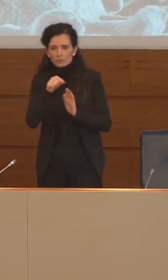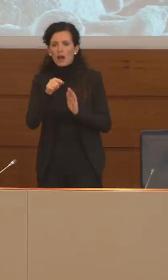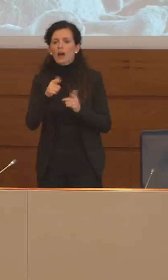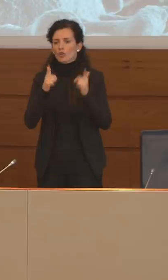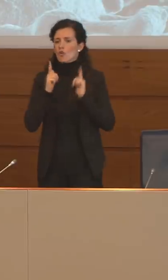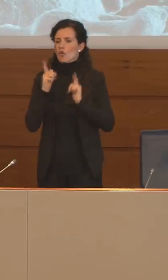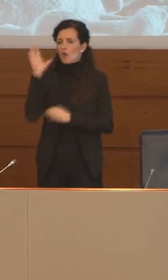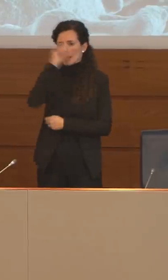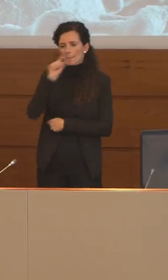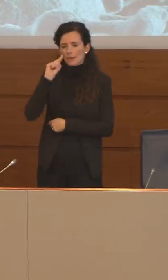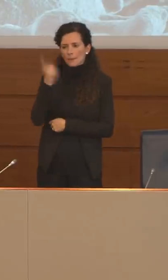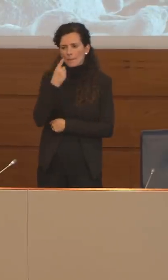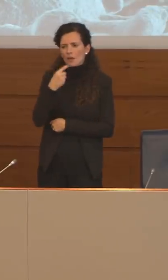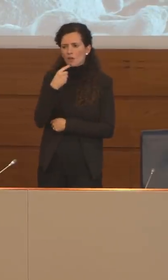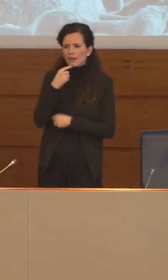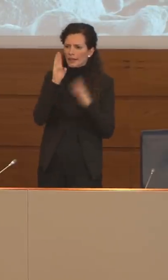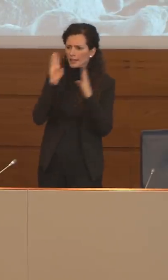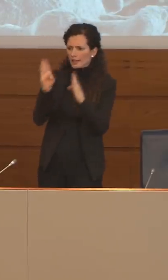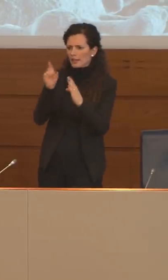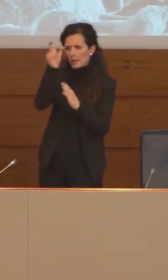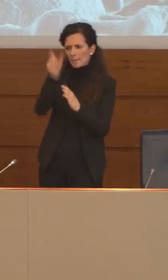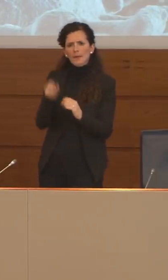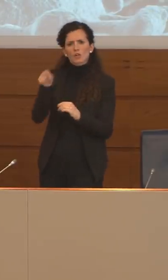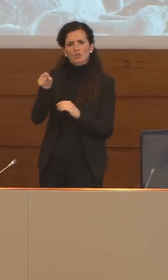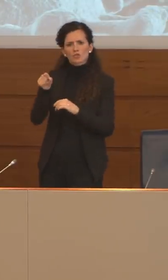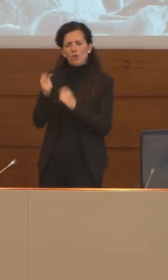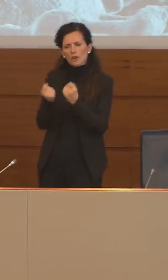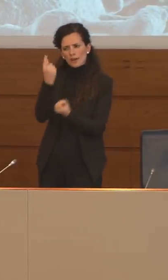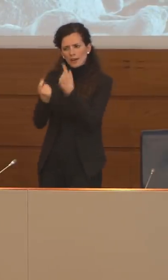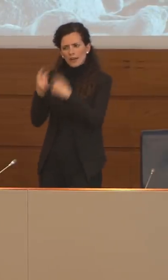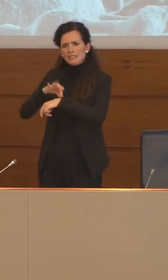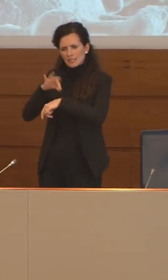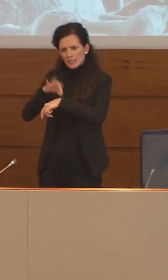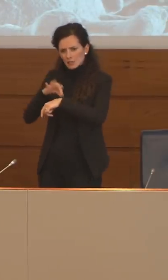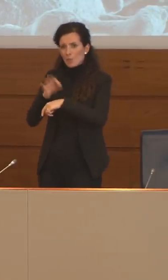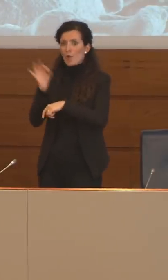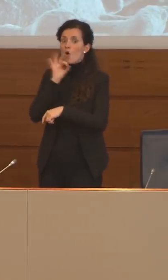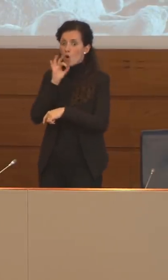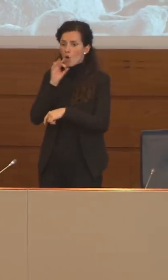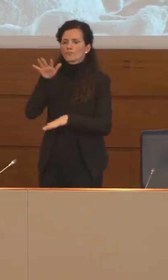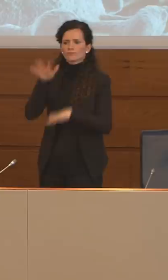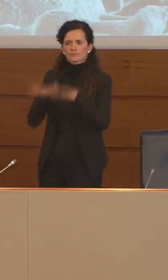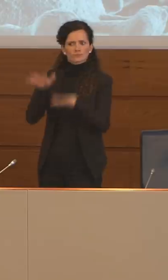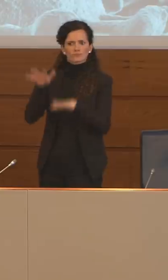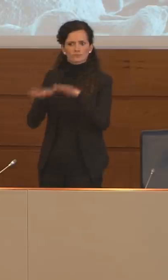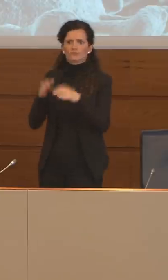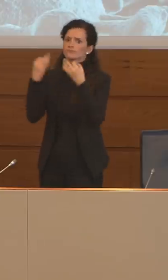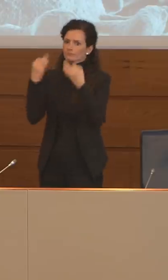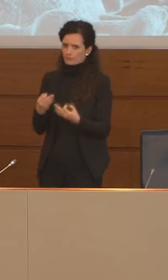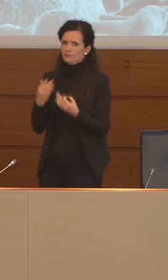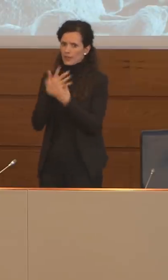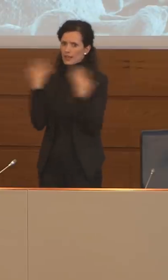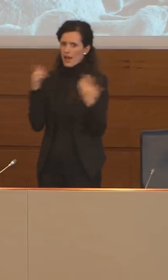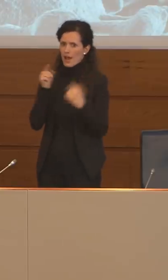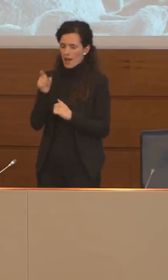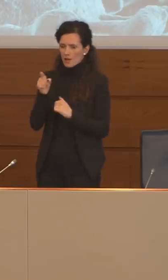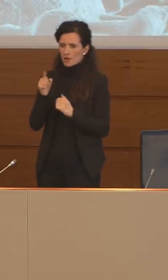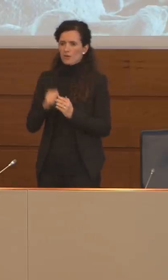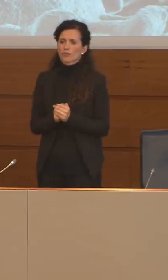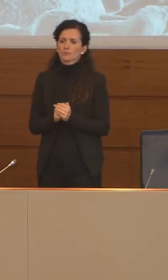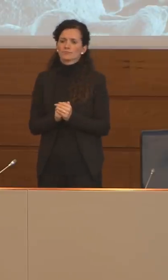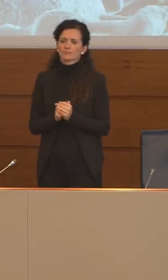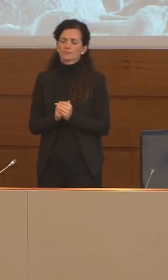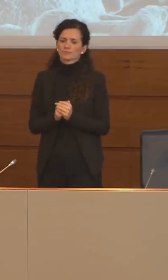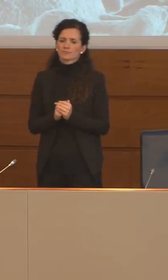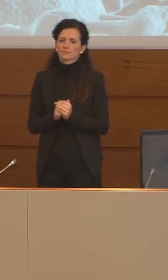esattamente sui soggetti sintomatici o con forte sospetto di sintomatici ta tutto